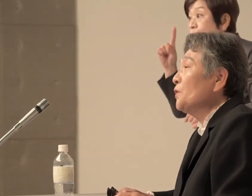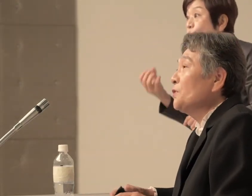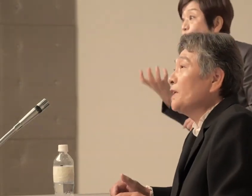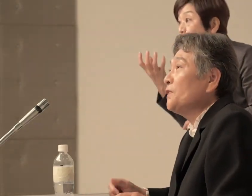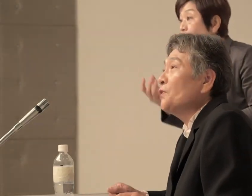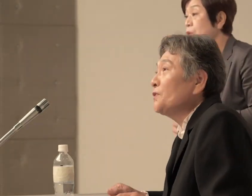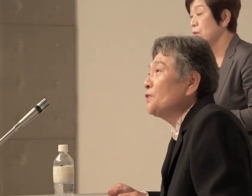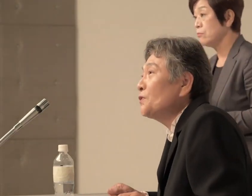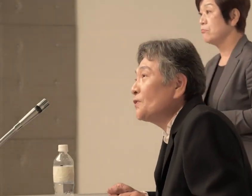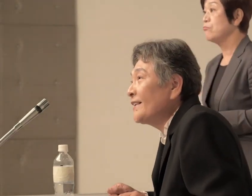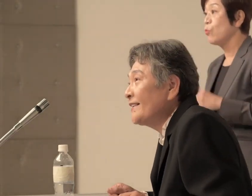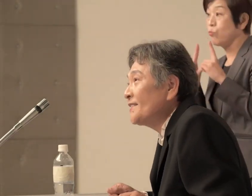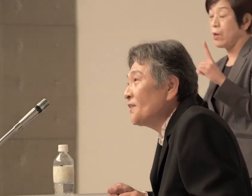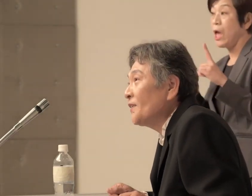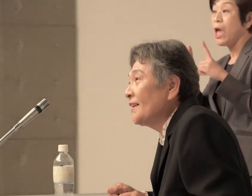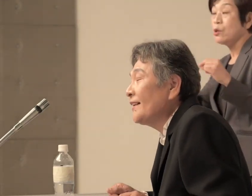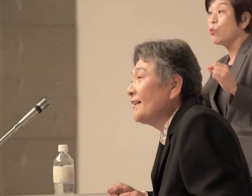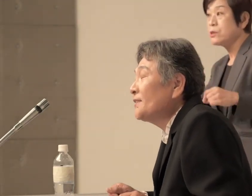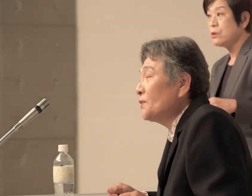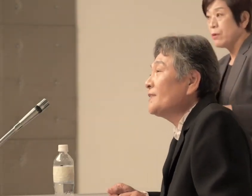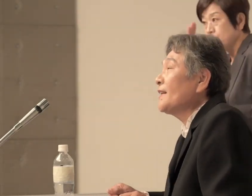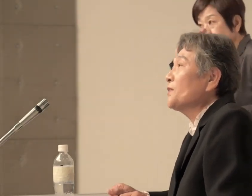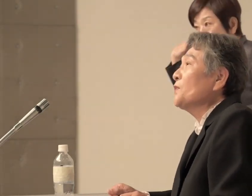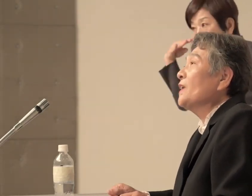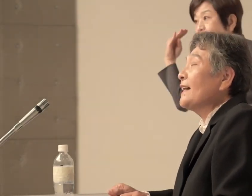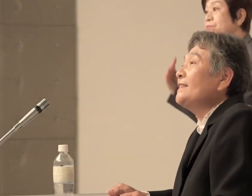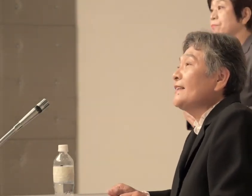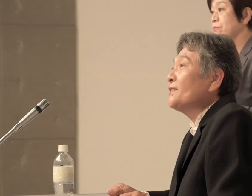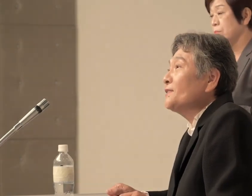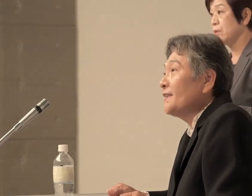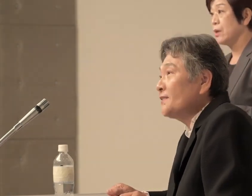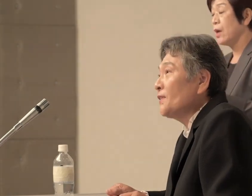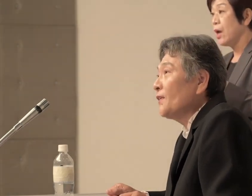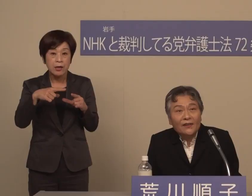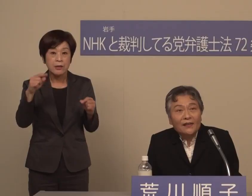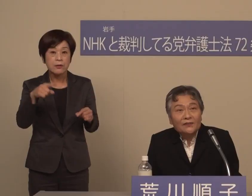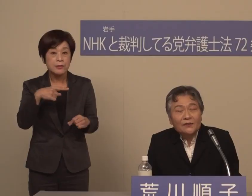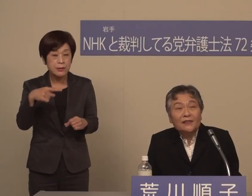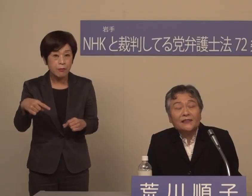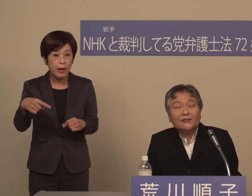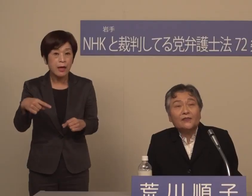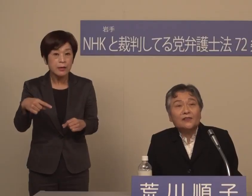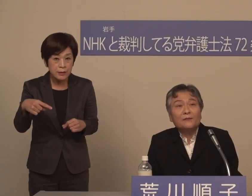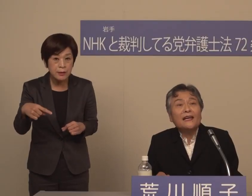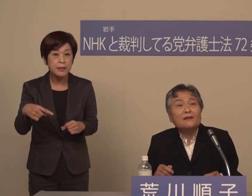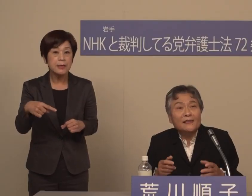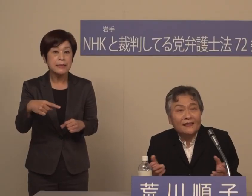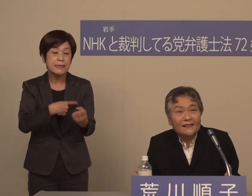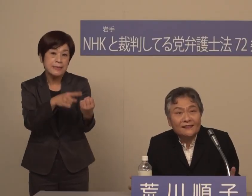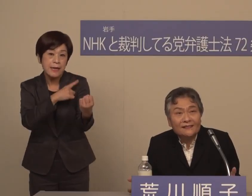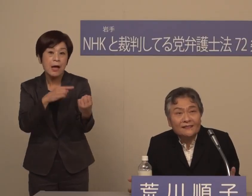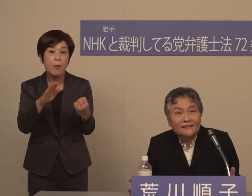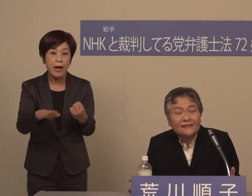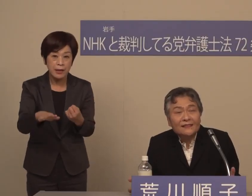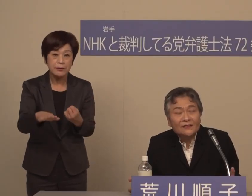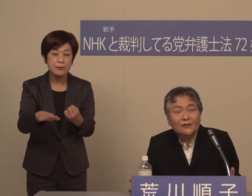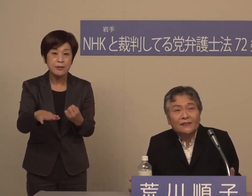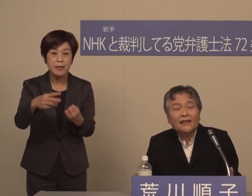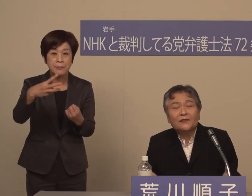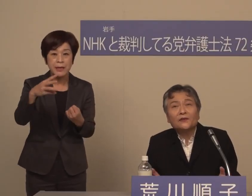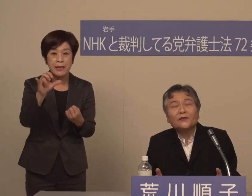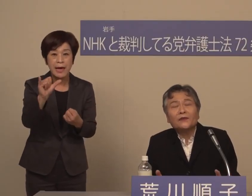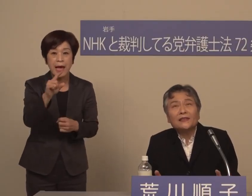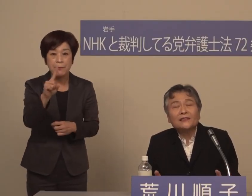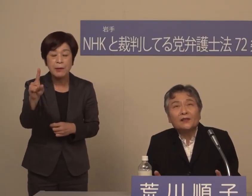日本人は非常に優秀なんですよそしてあの価値あるんですよそして非常に雅なんです